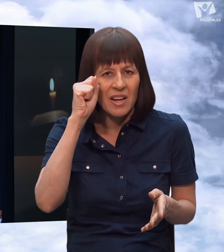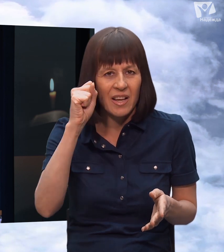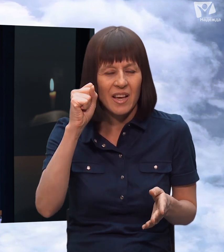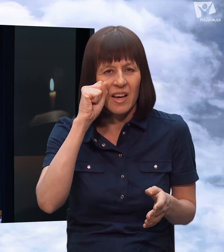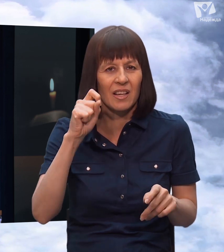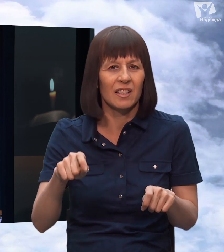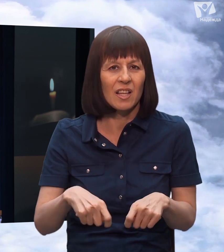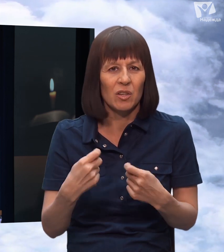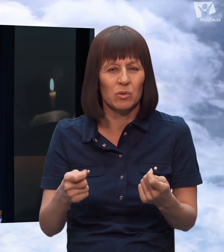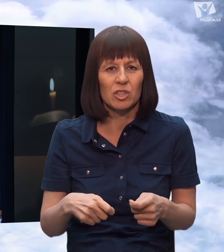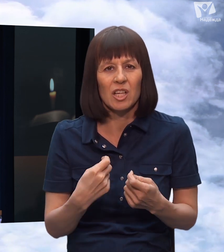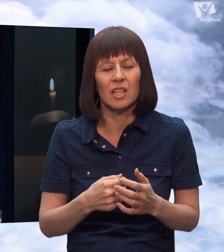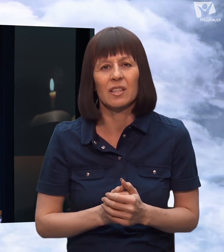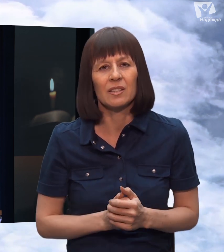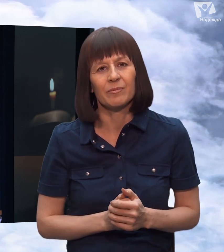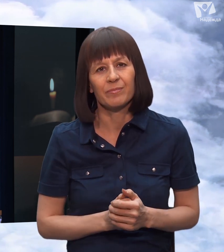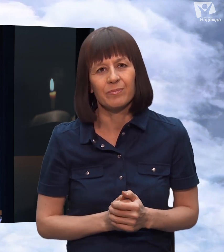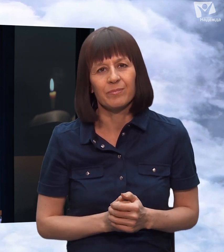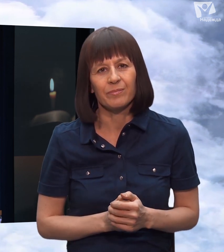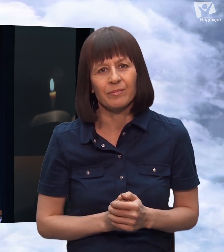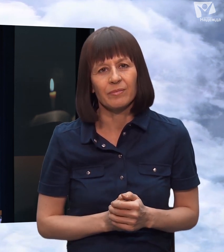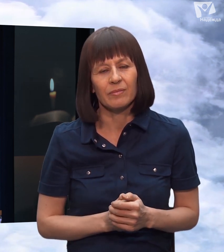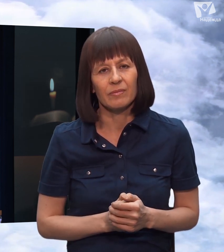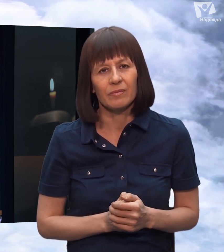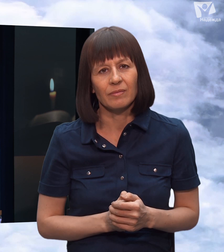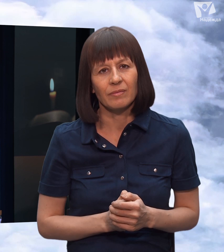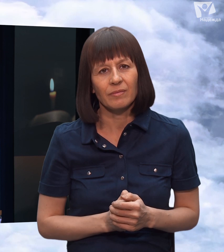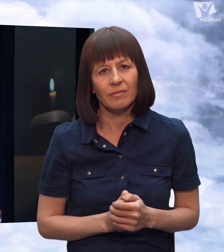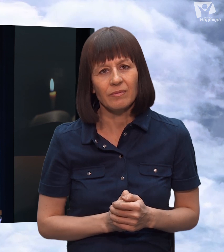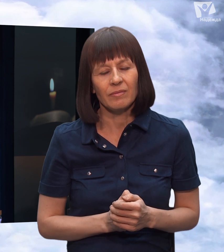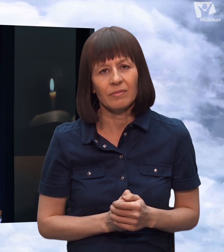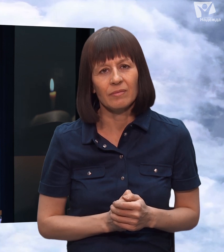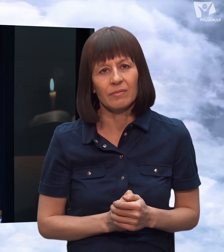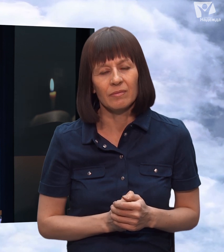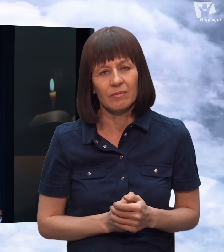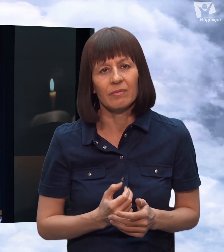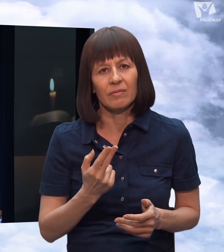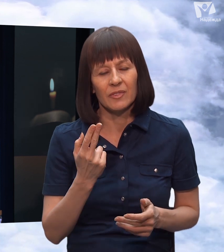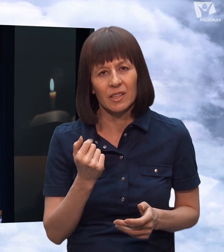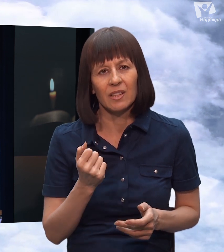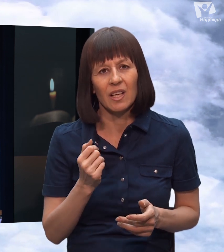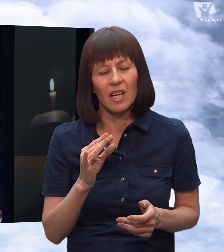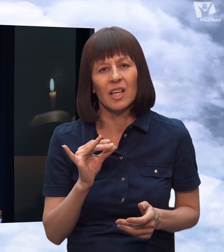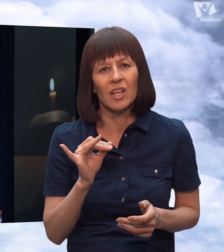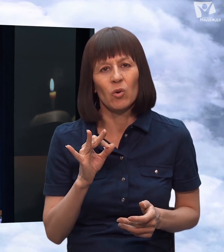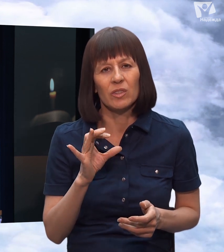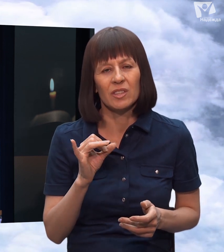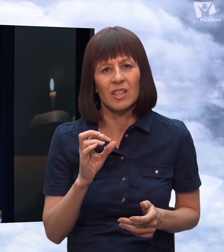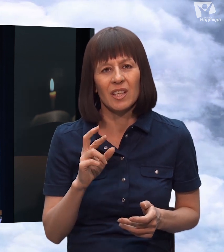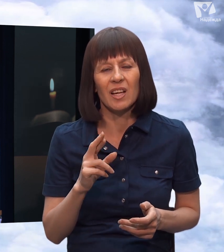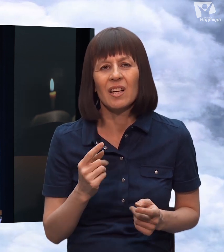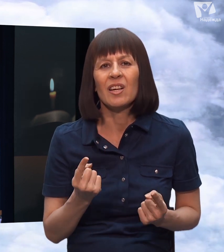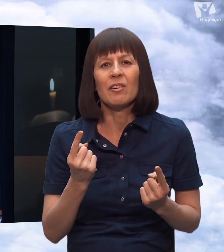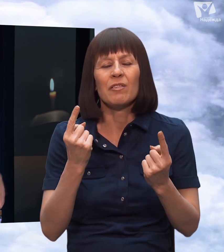соблюдать повеление и так далее так далее то есть можно сказать что и оси я все-таки действительно это крупный реформатор но